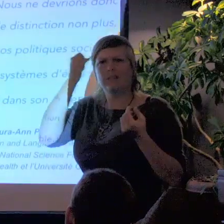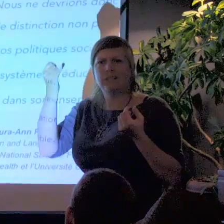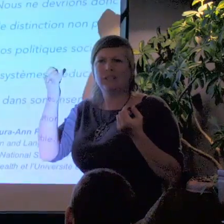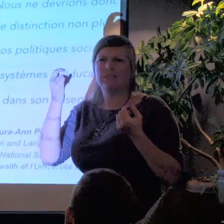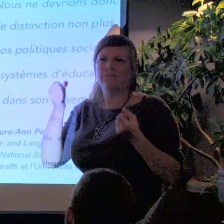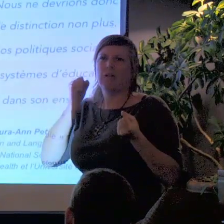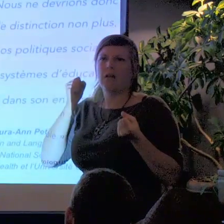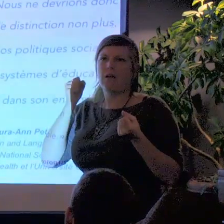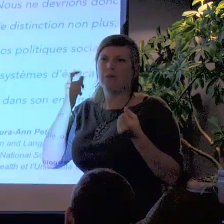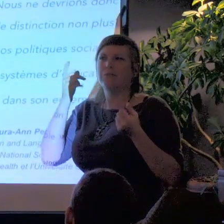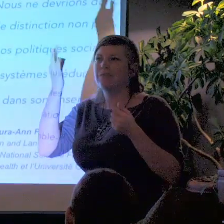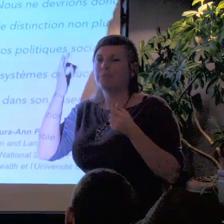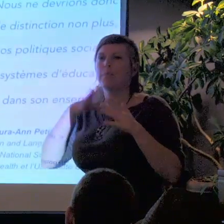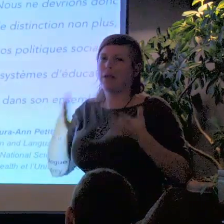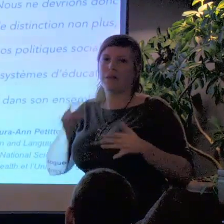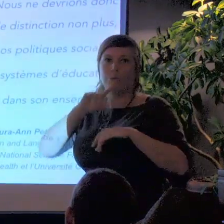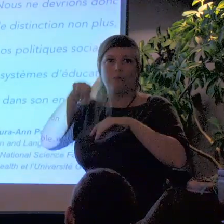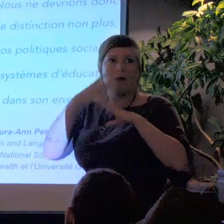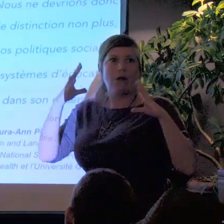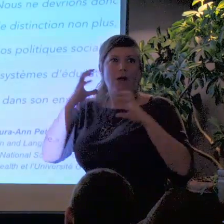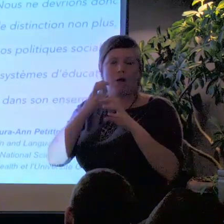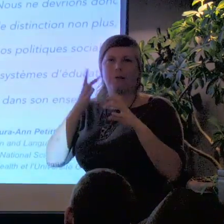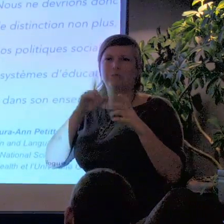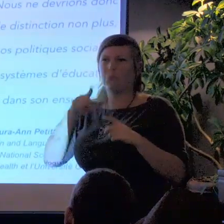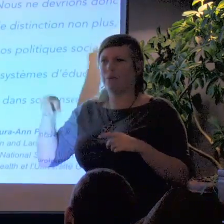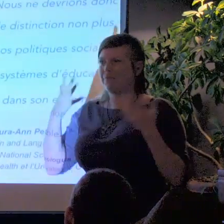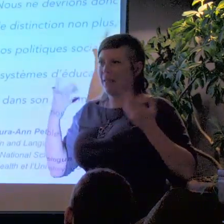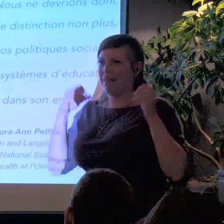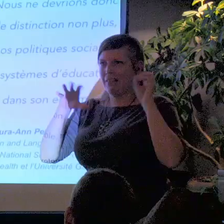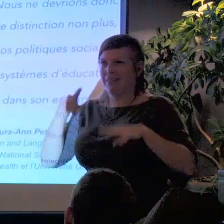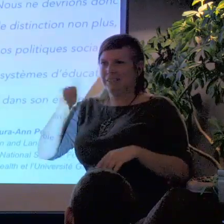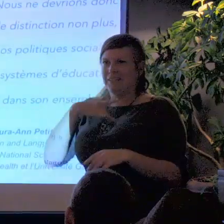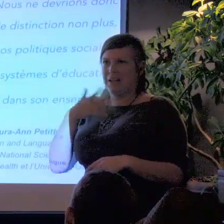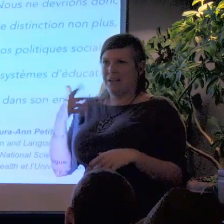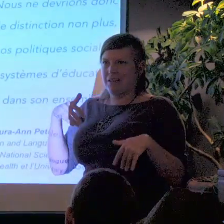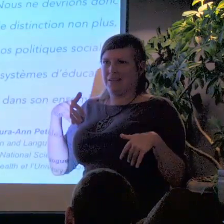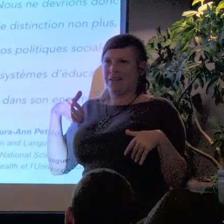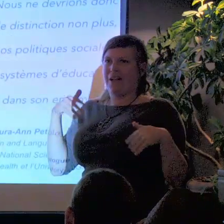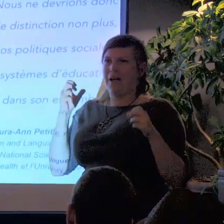Comme souvent, on donne des mises en situation. Voici une bonne situation. Quelle pourrait être la conséquence?